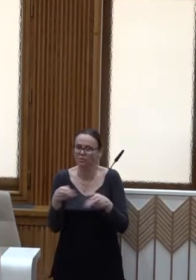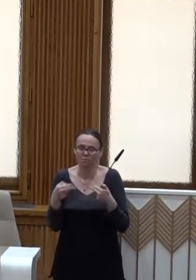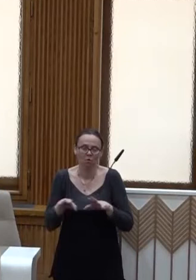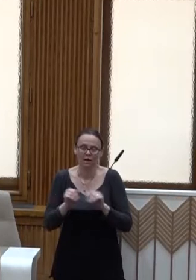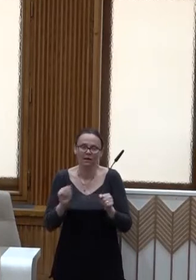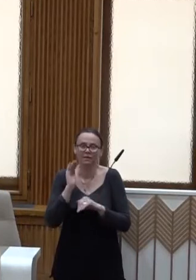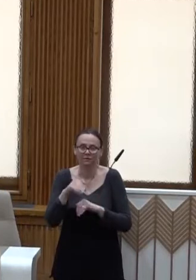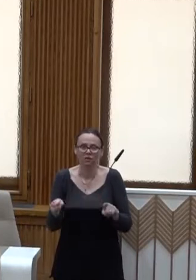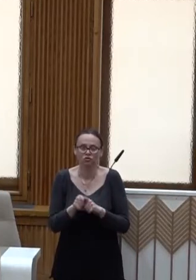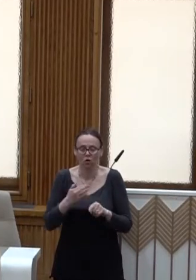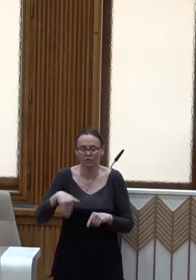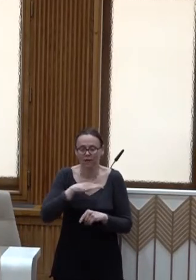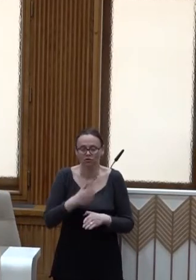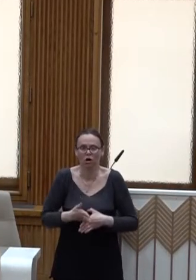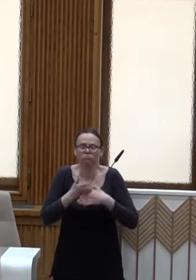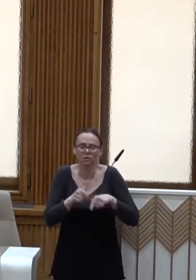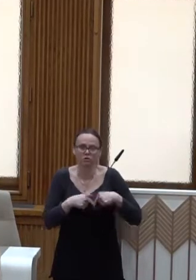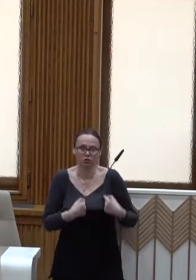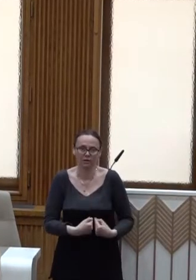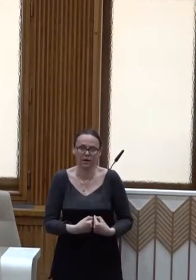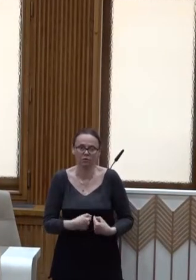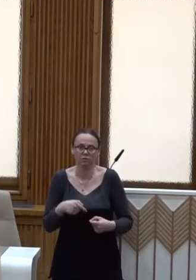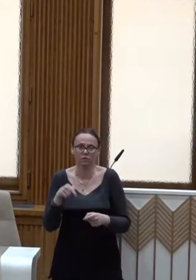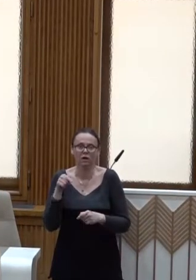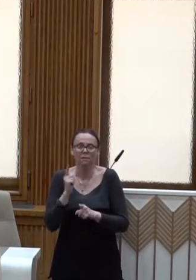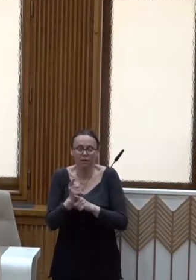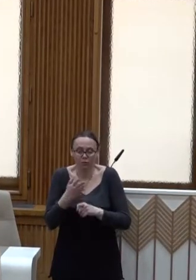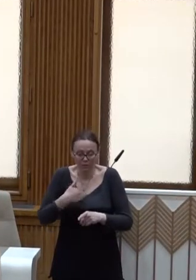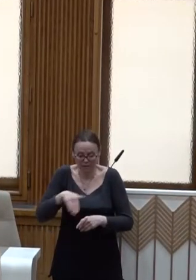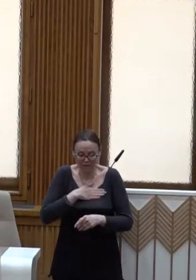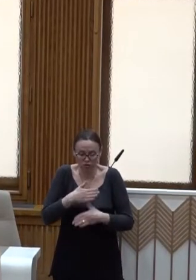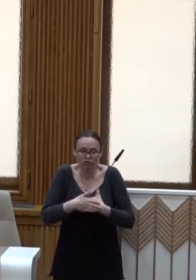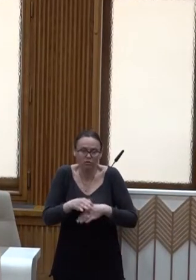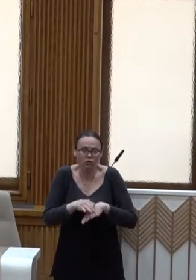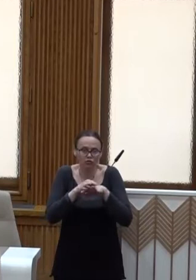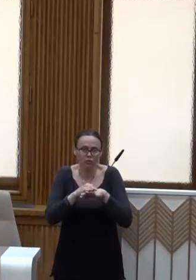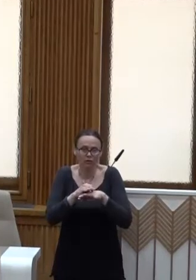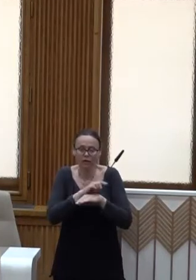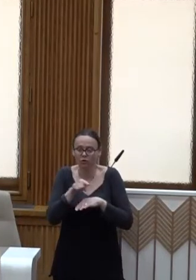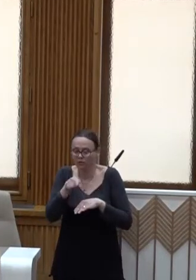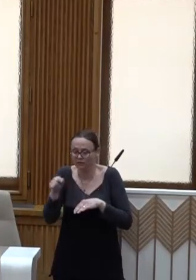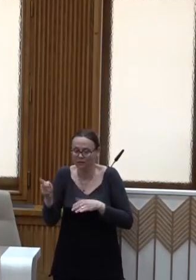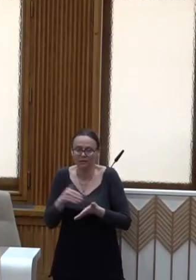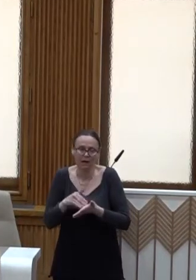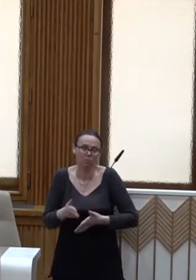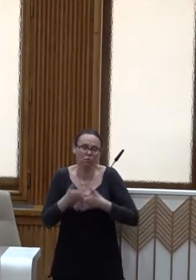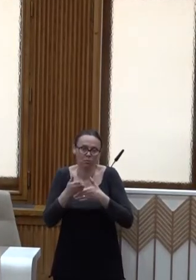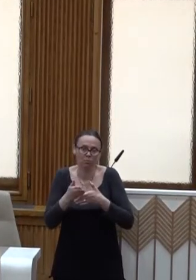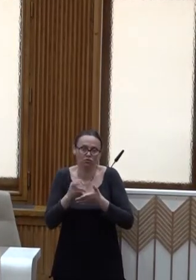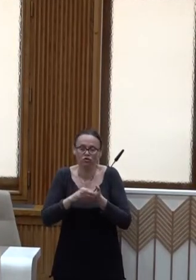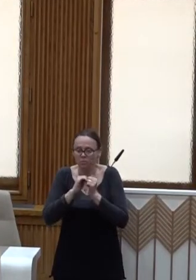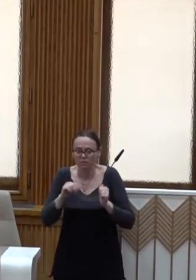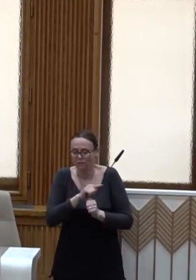narediti več kot naša solidarnost, pa tudi naše sočutje do tistih, ki potrebujejo pomoč, in še posebej do tistih, ki zbolijo.